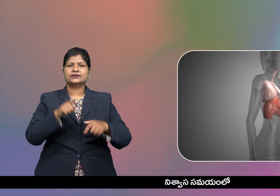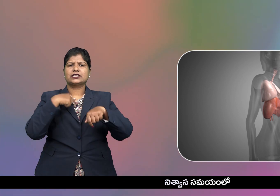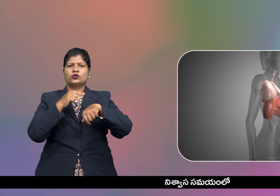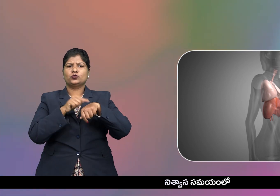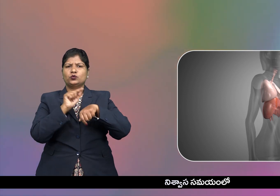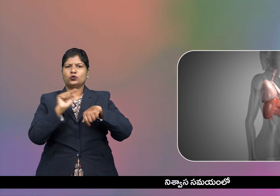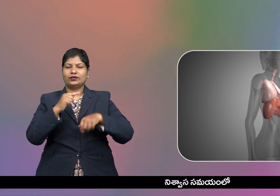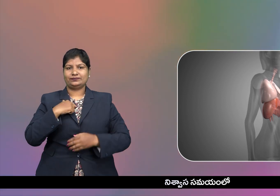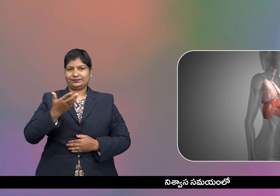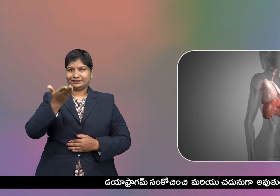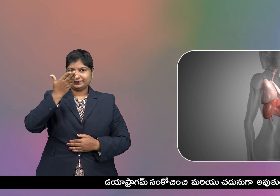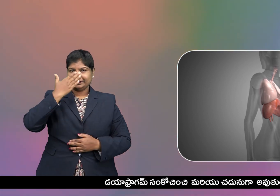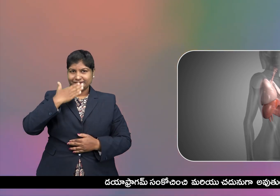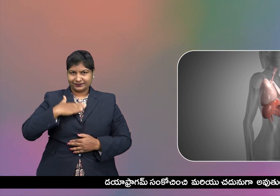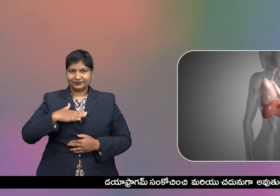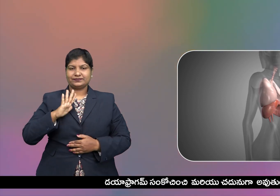నిశ్వాస సమయంలో